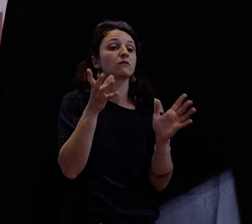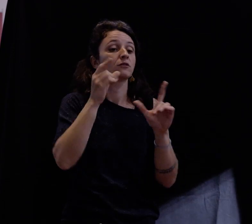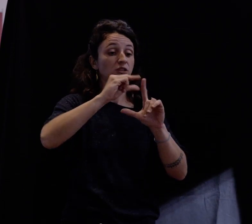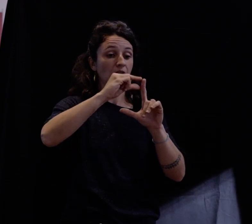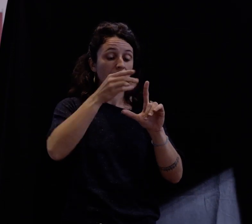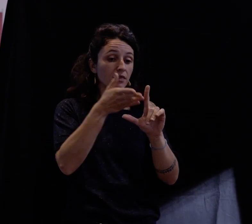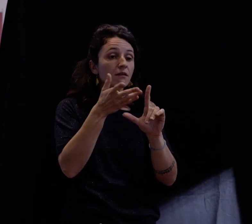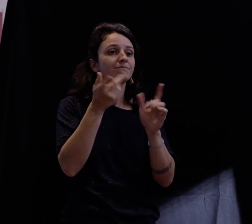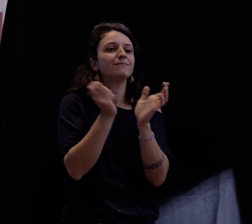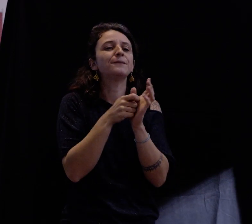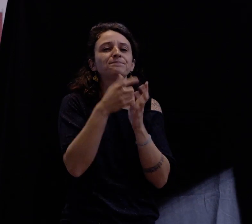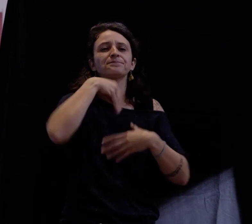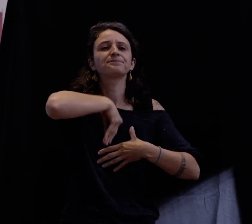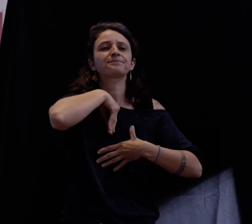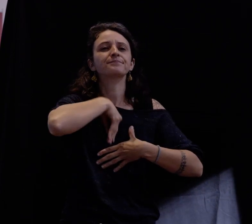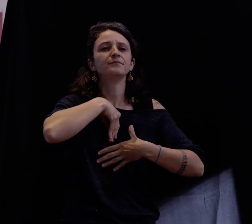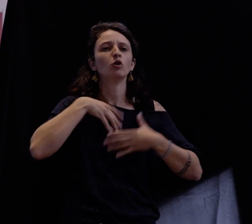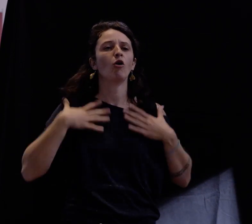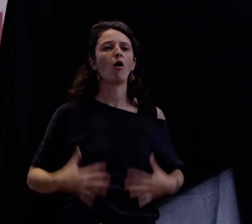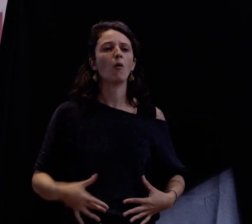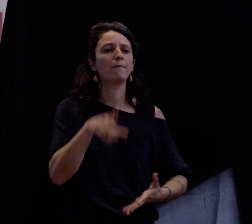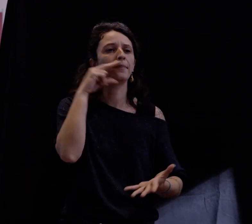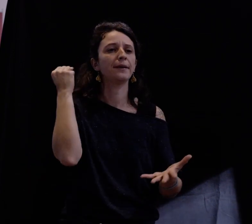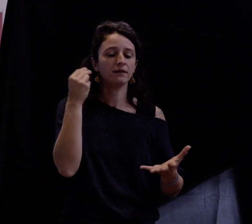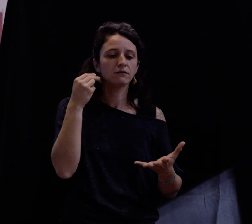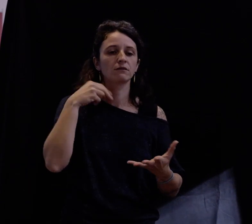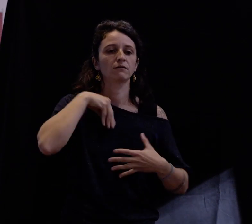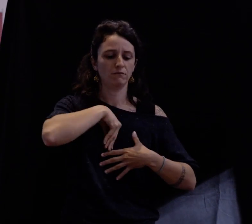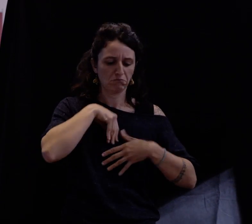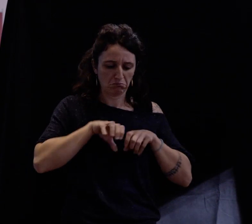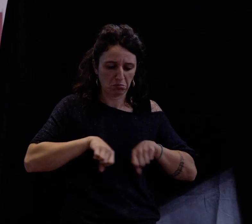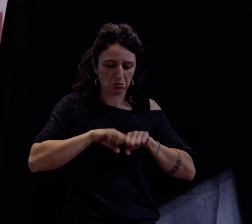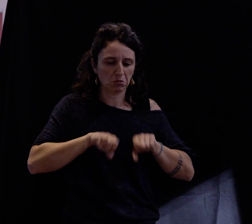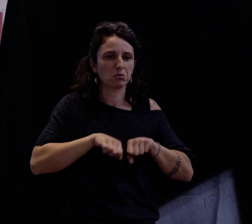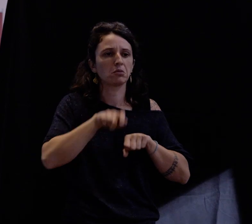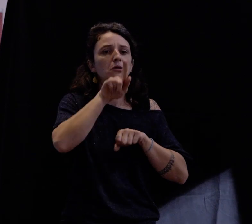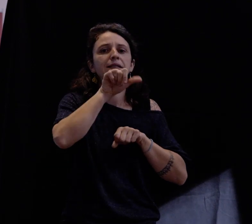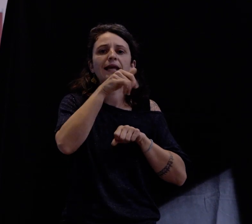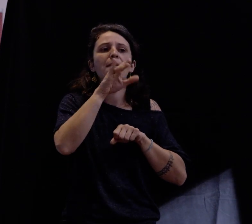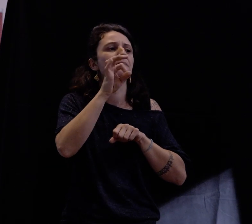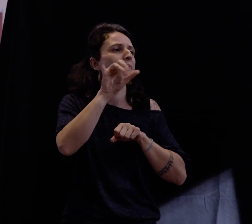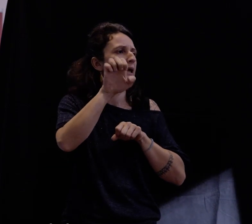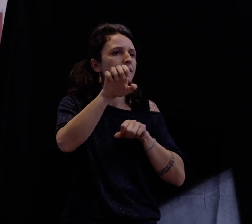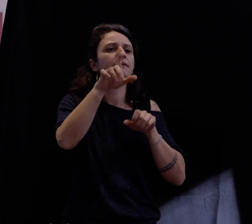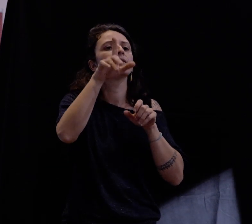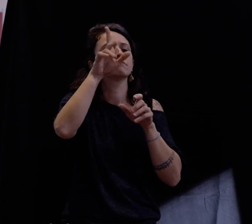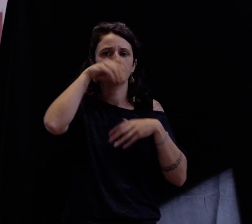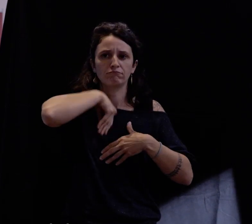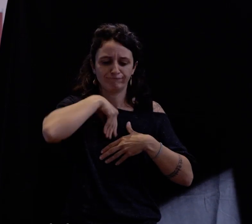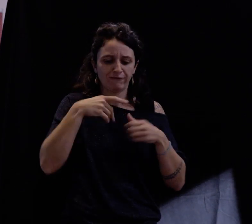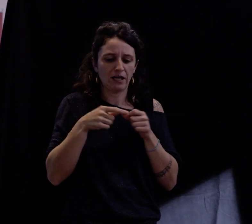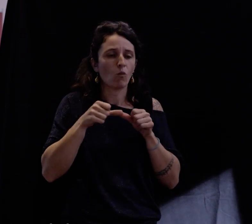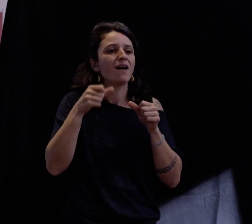fabrique nos gamètes, c'est-à-dire nos spermatozoïdes, nos ovules, ce qu'on fait globalement, c'est qu'on recopie notre